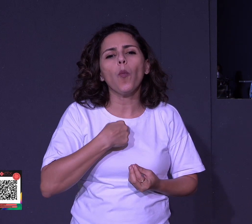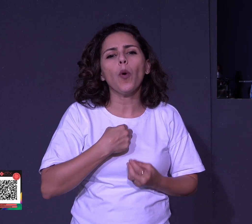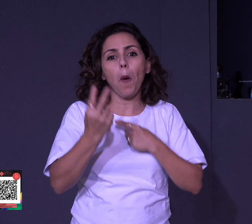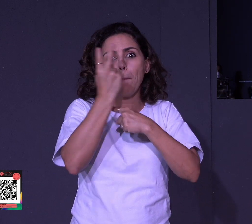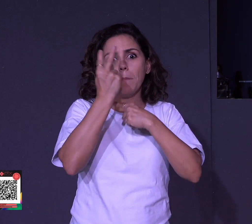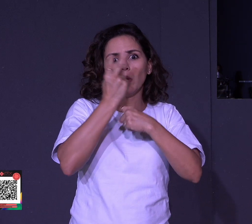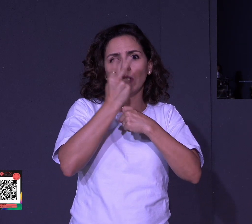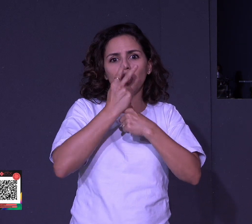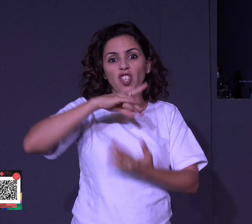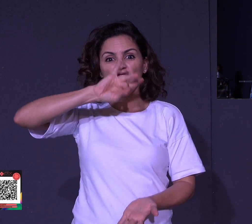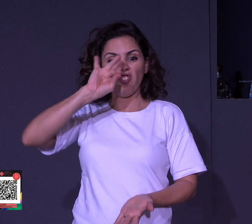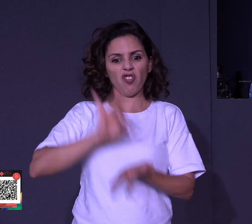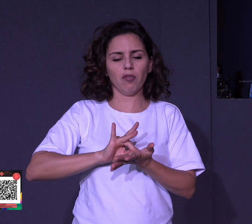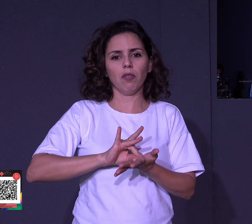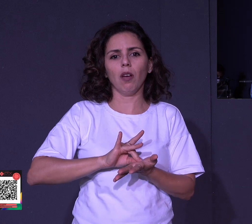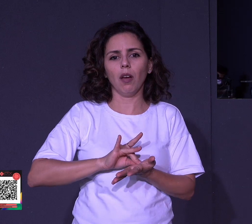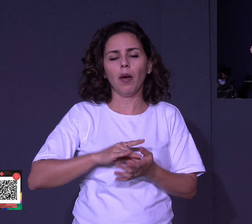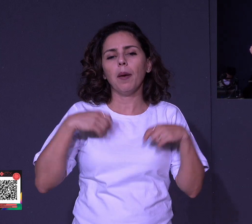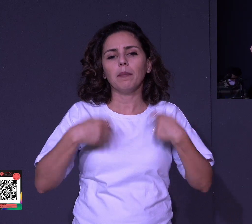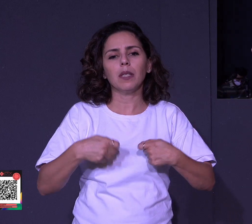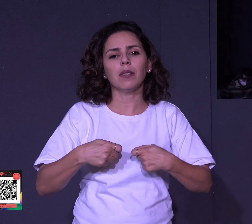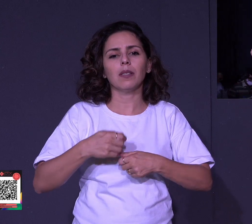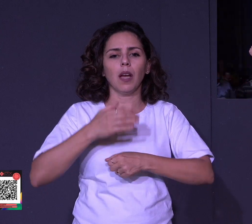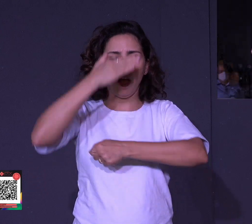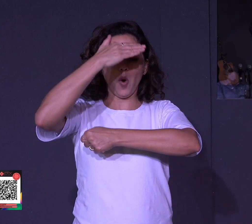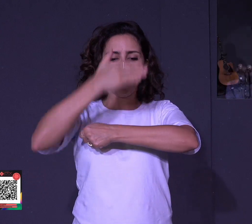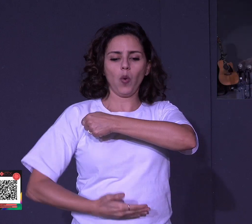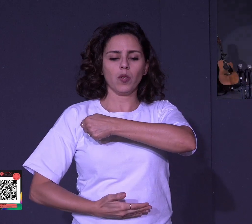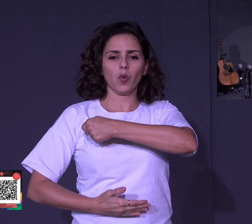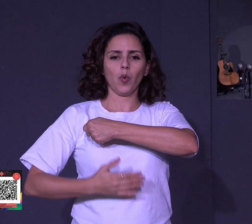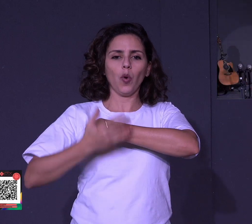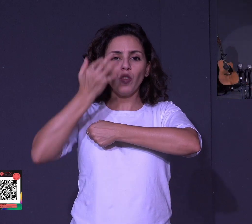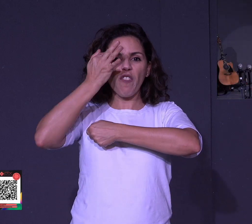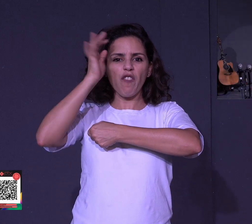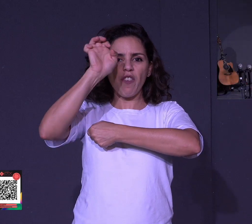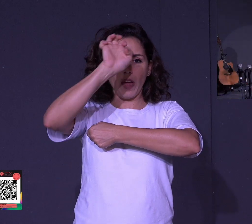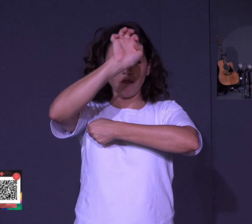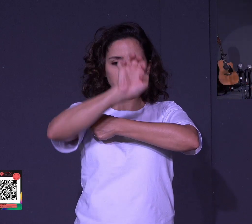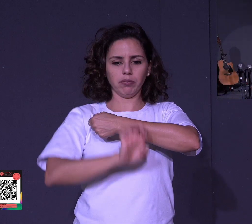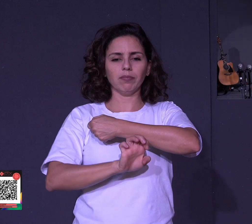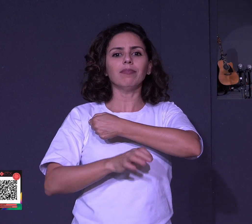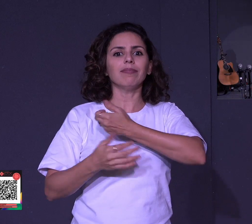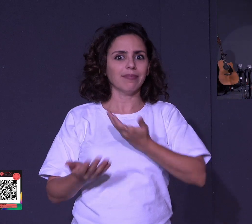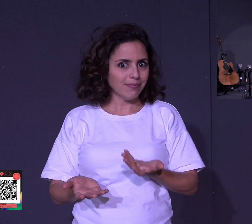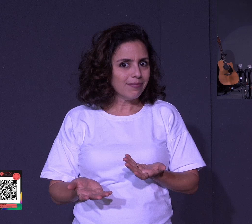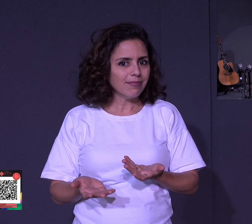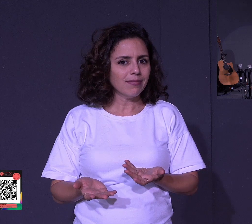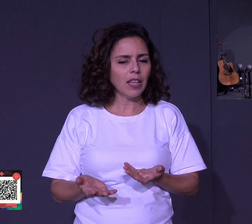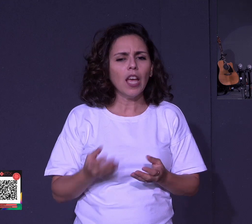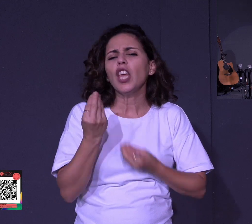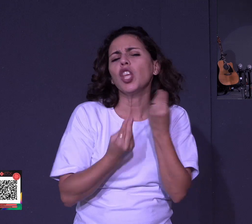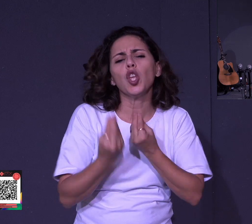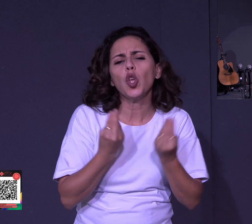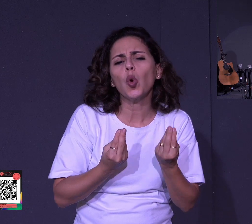maligno, devemos usar o escudo da fé. E a fé vem pelo quê? E ouvir o quê?